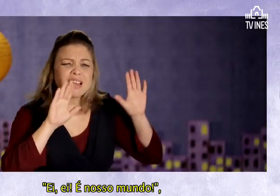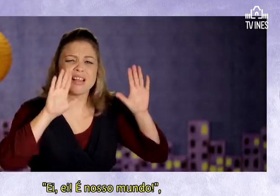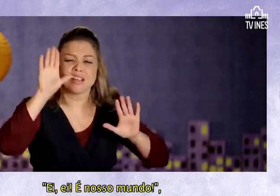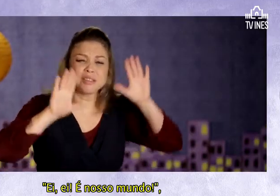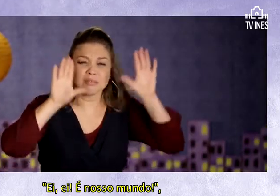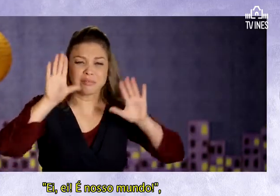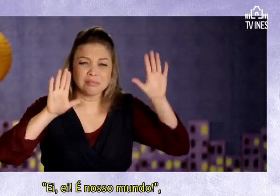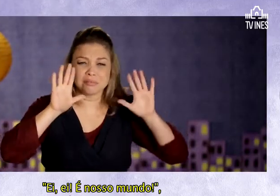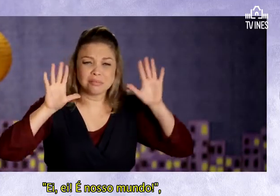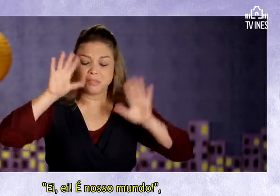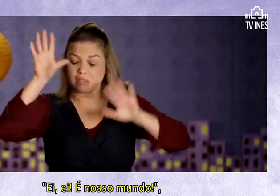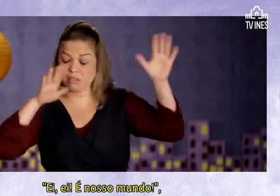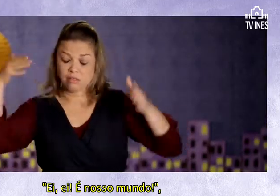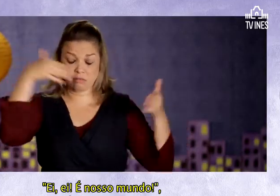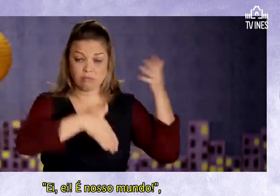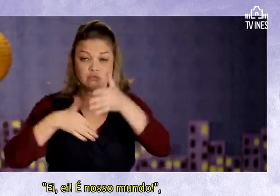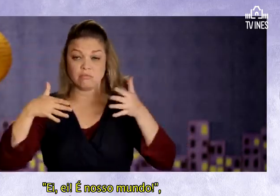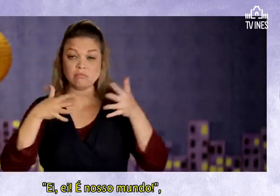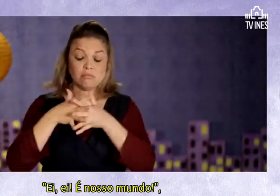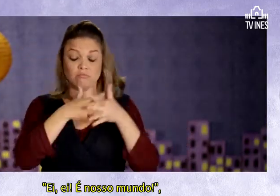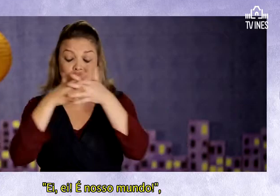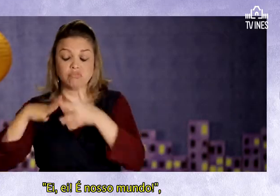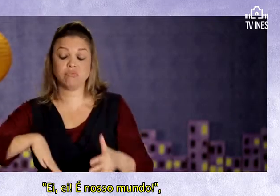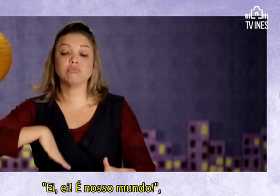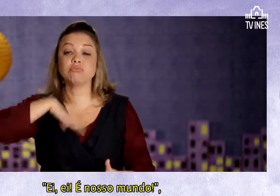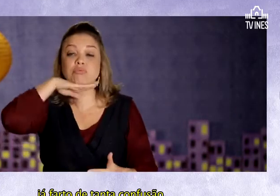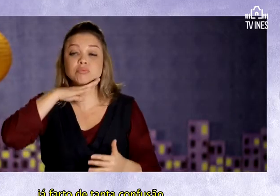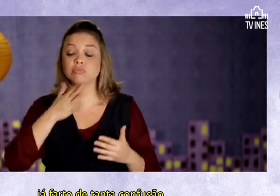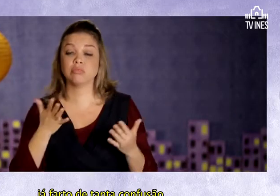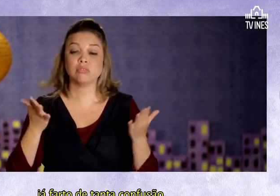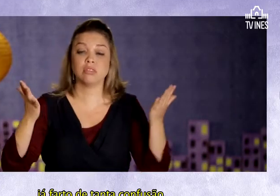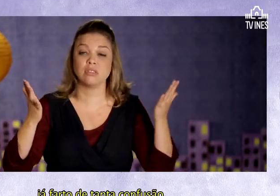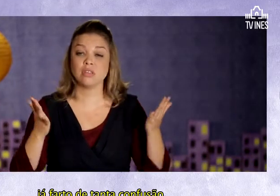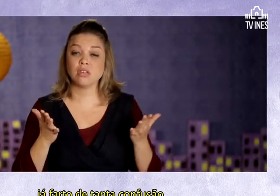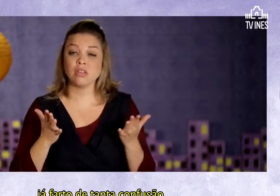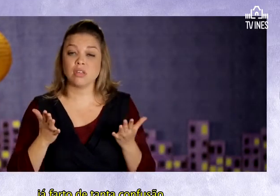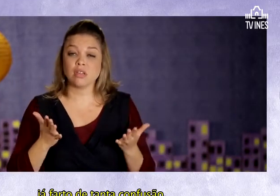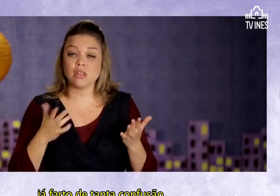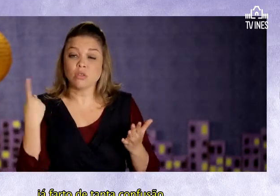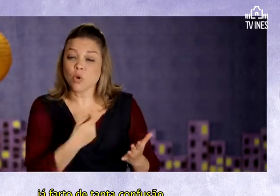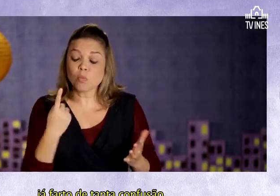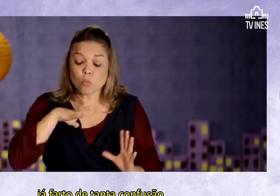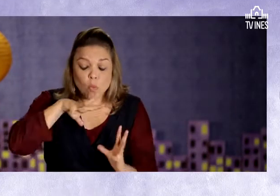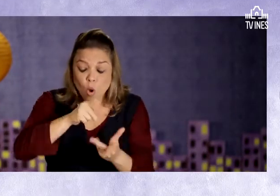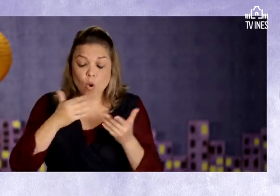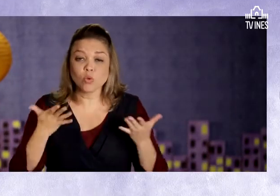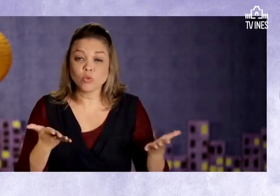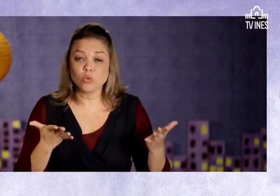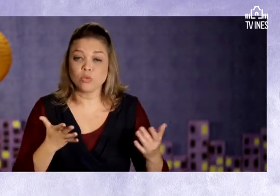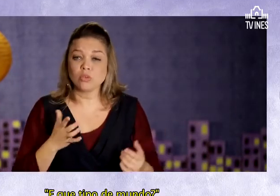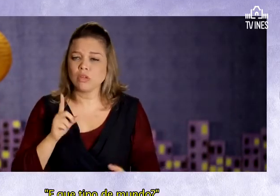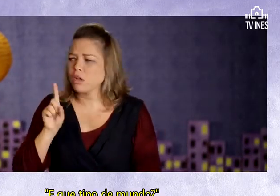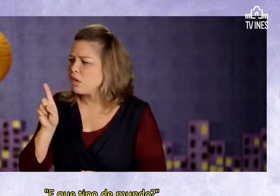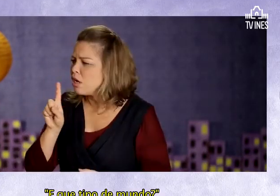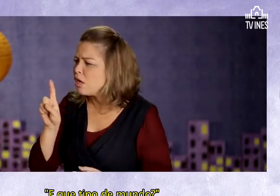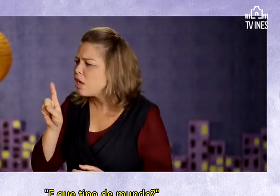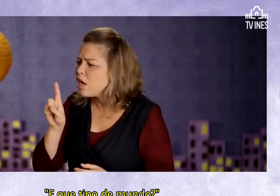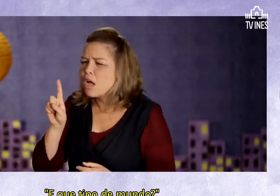ei! É nosso mundo! Gritou um quarto já farto de tanta confusão. E que tipo de